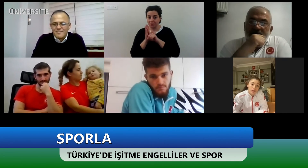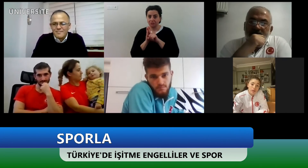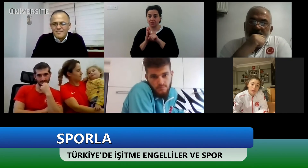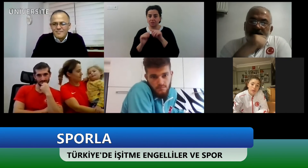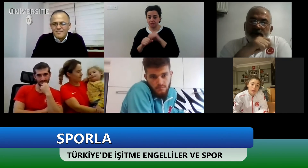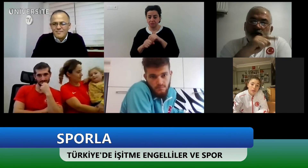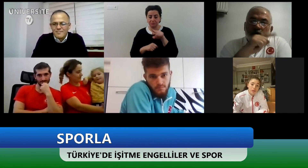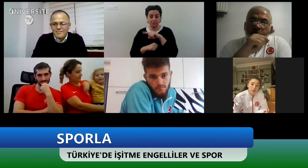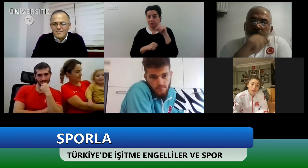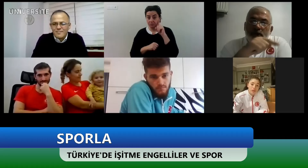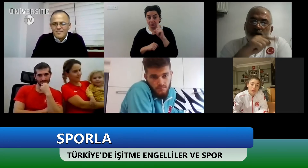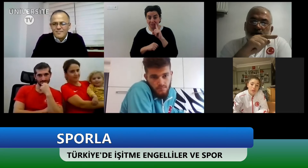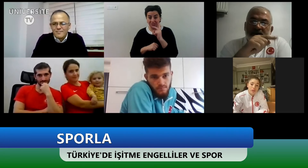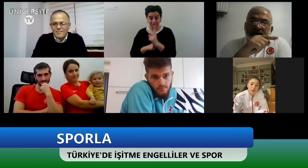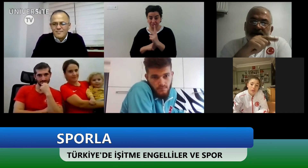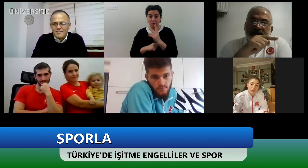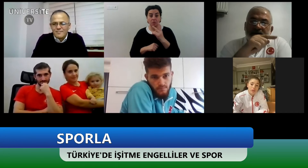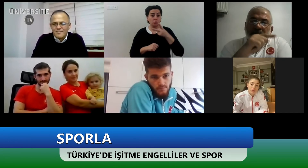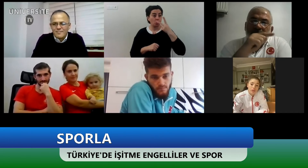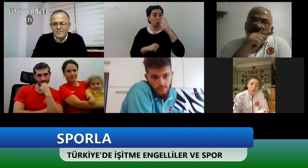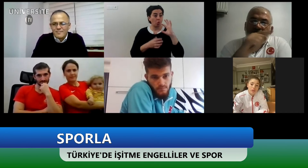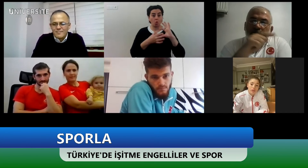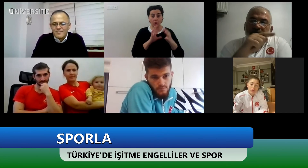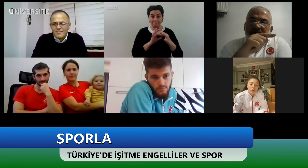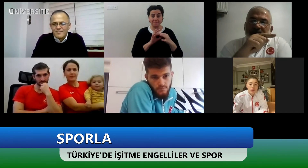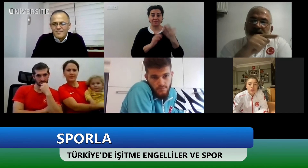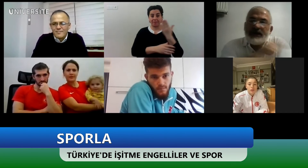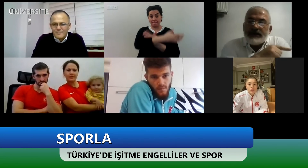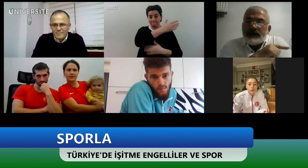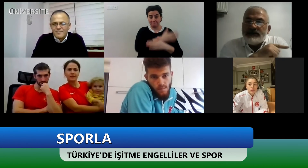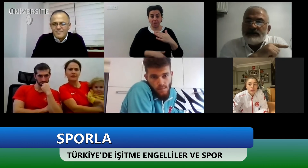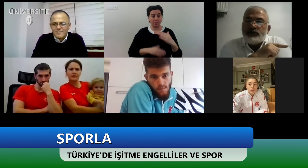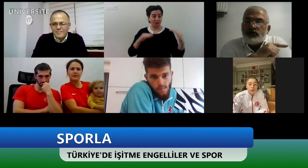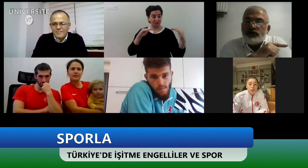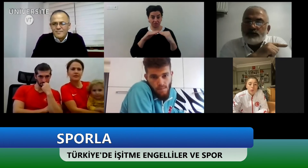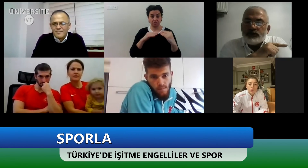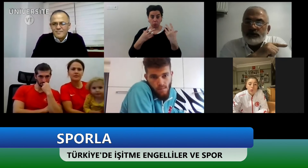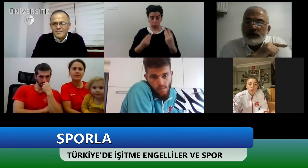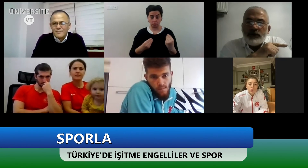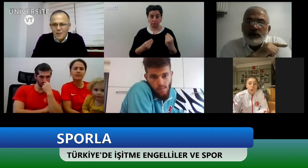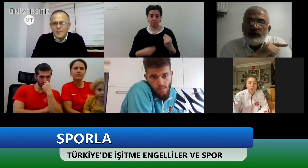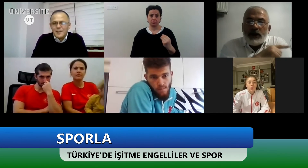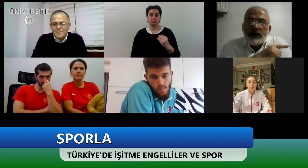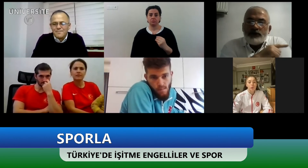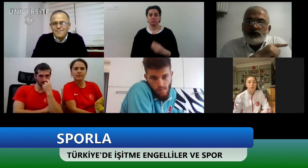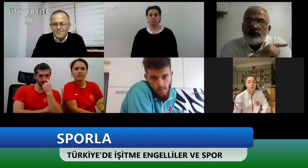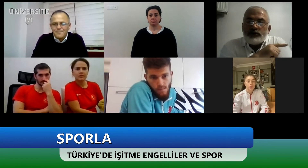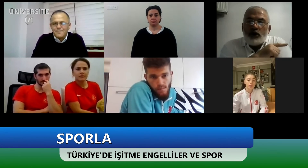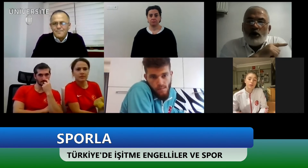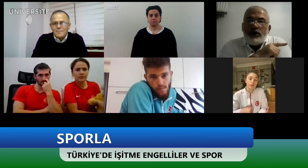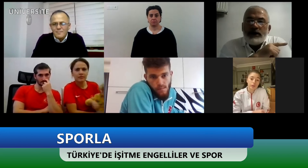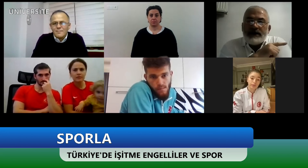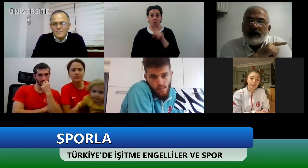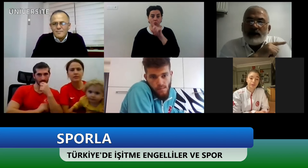işitme engelliler normal olimpiyatlarda paralimpikle birlikte alındığını bir düşünür müsünüz? Evet. Ya